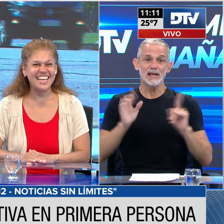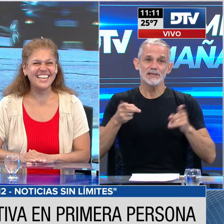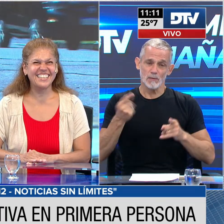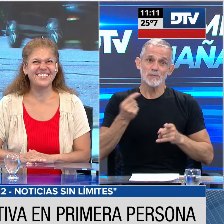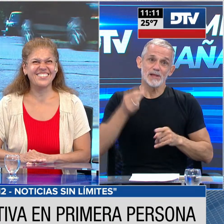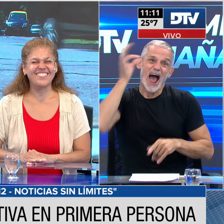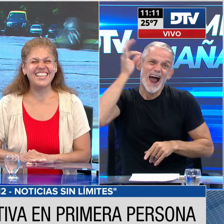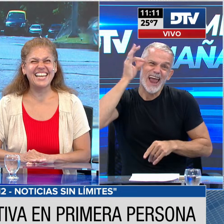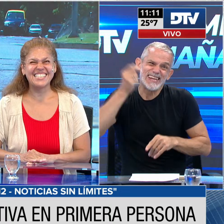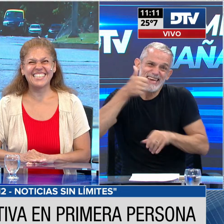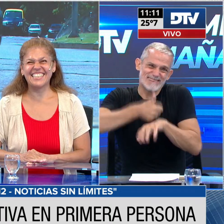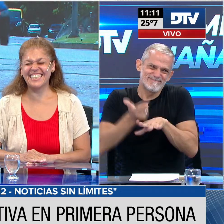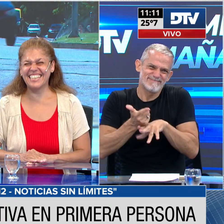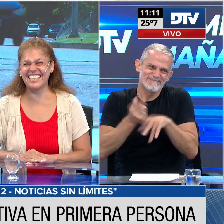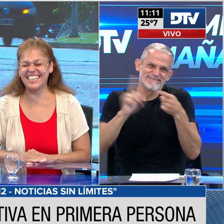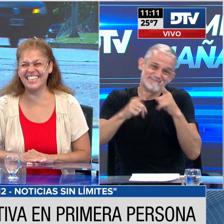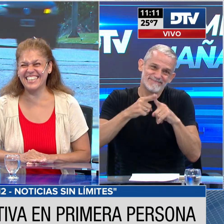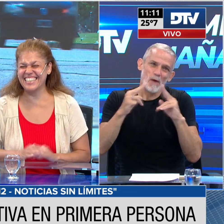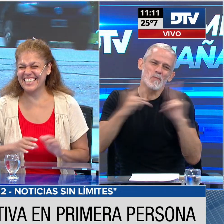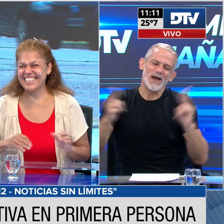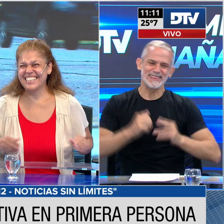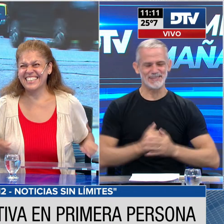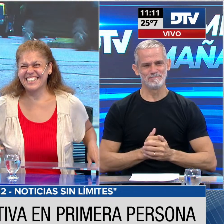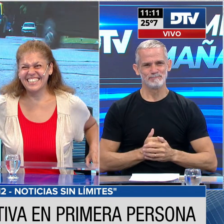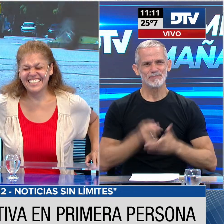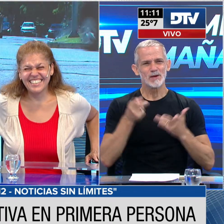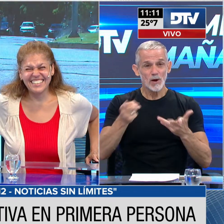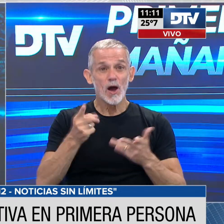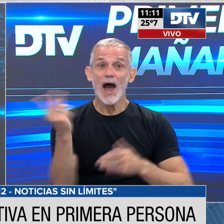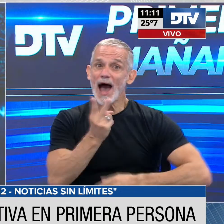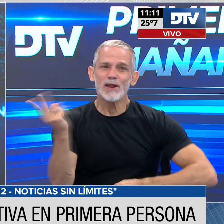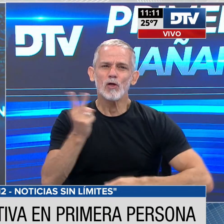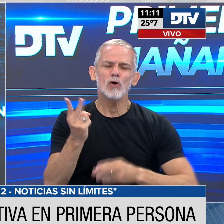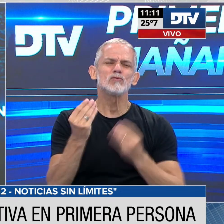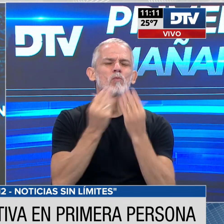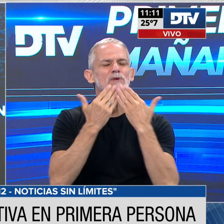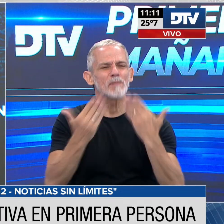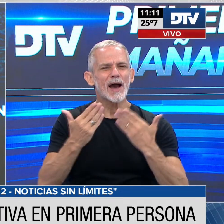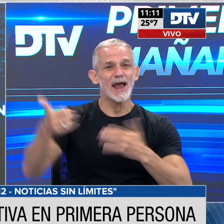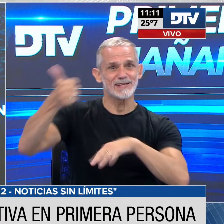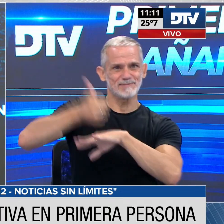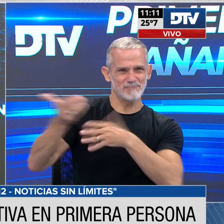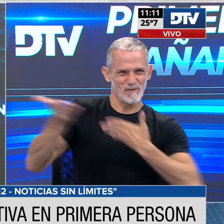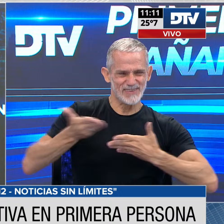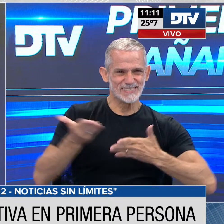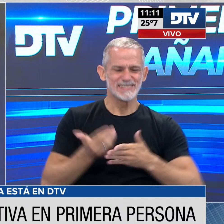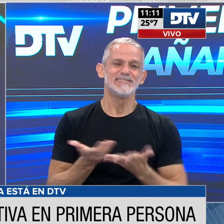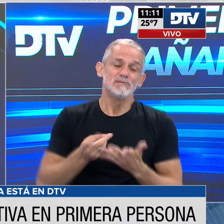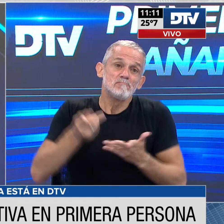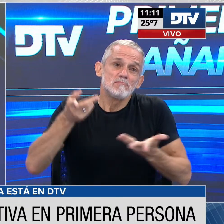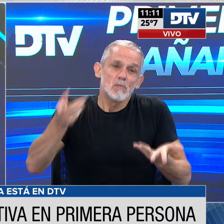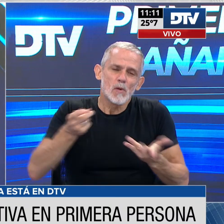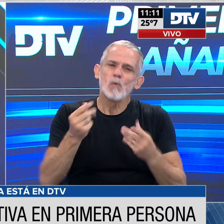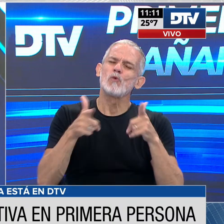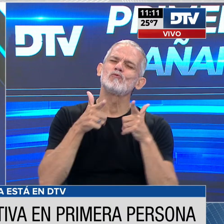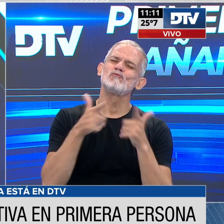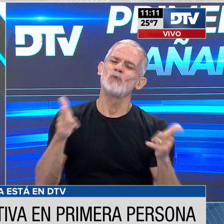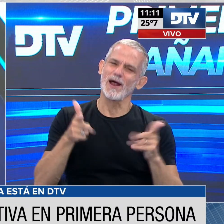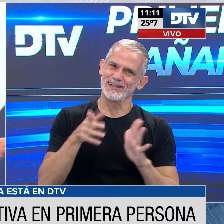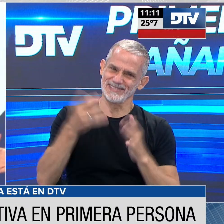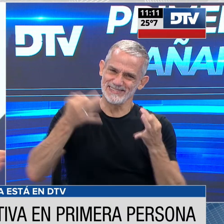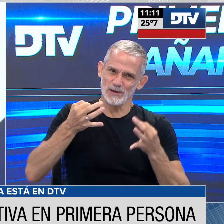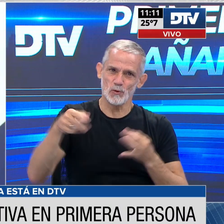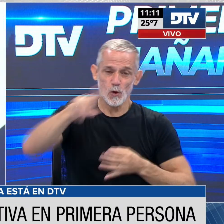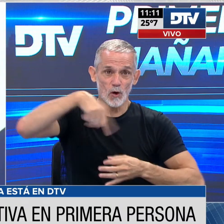a Analía, que nos sirve de enlace. Ahí está. Bueno, a ambos muchísimas gracias por la visita. Mucha suerte, va a andar todo bien.